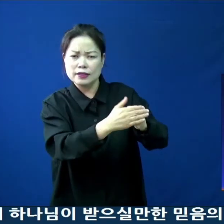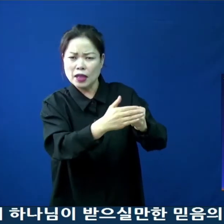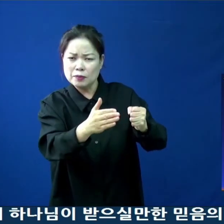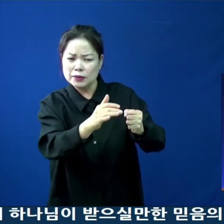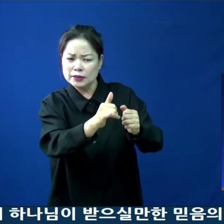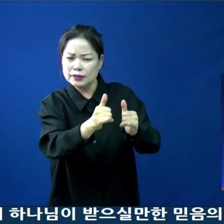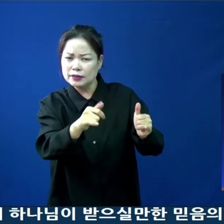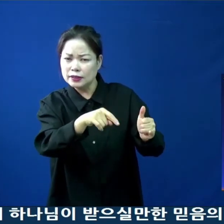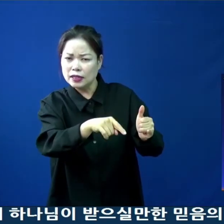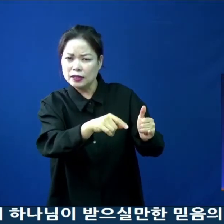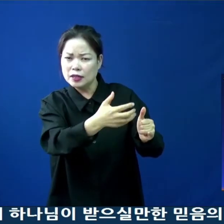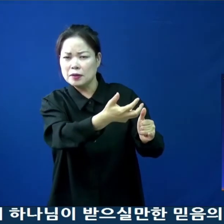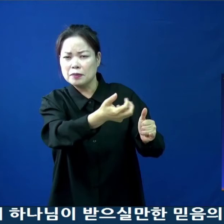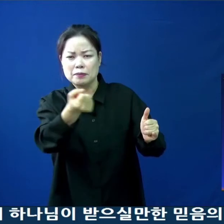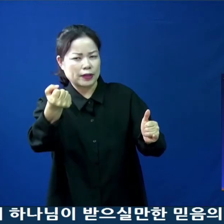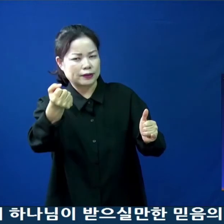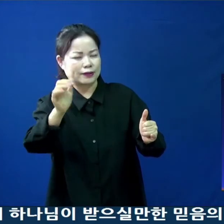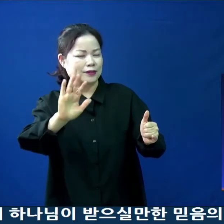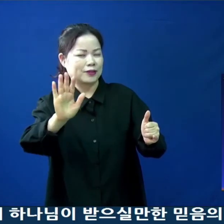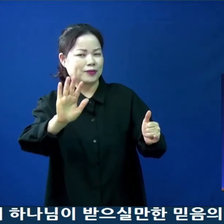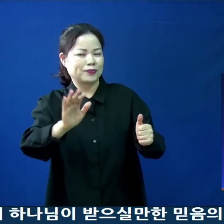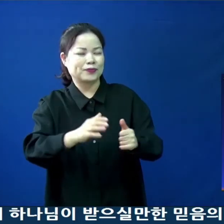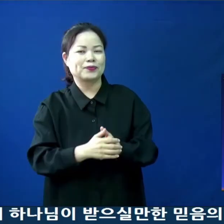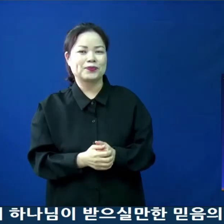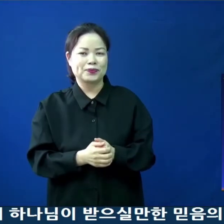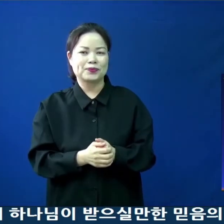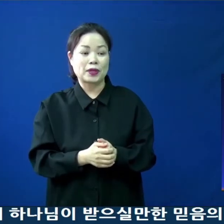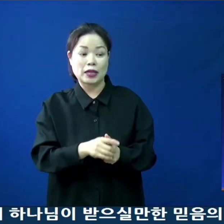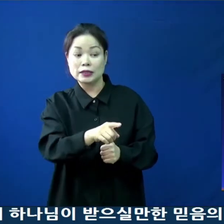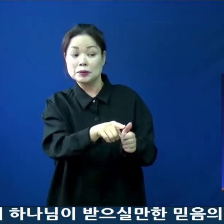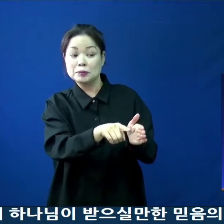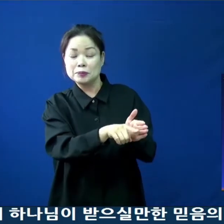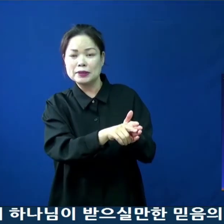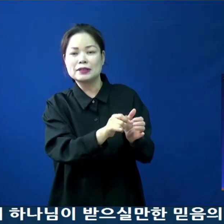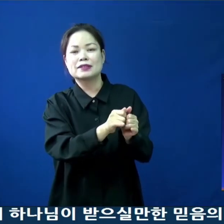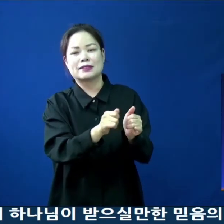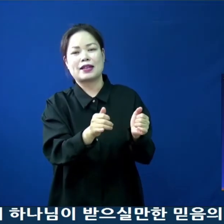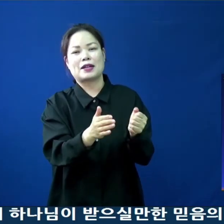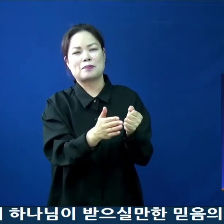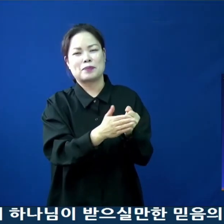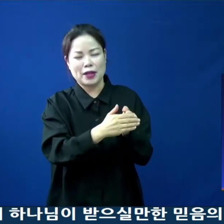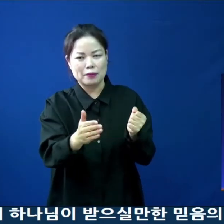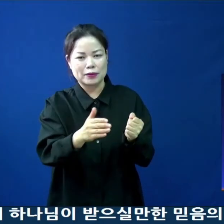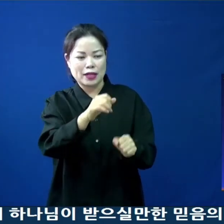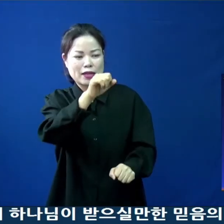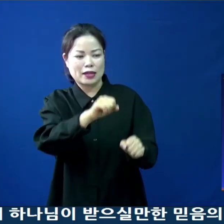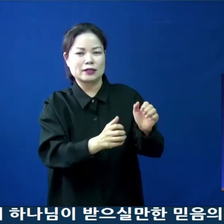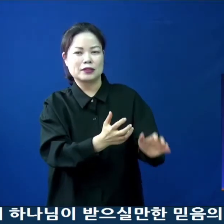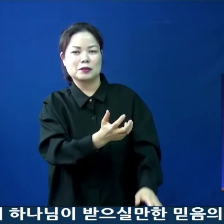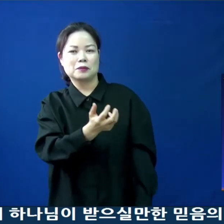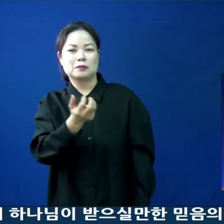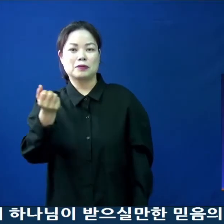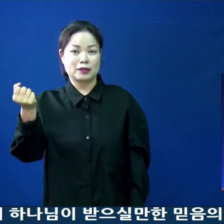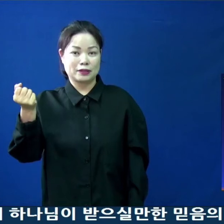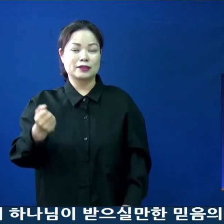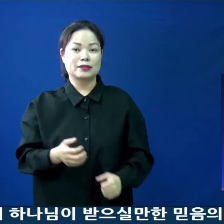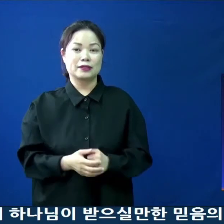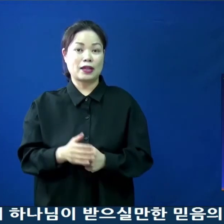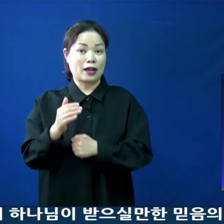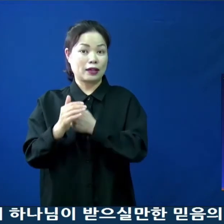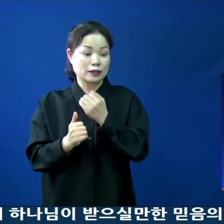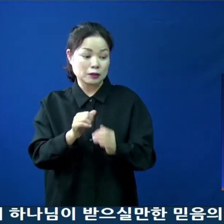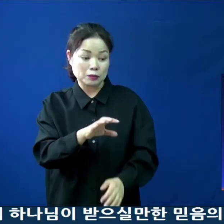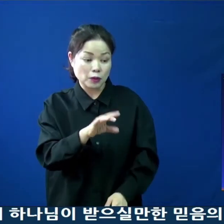그 사람을 받으시는 것이 아니라 그 믿는 사람 때문에 그 행위를 받는다.